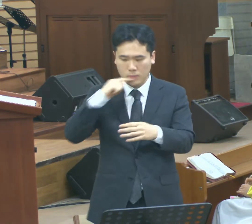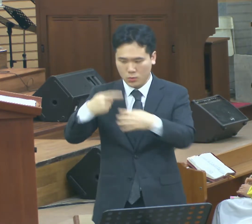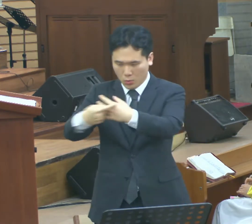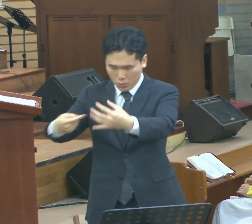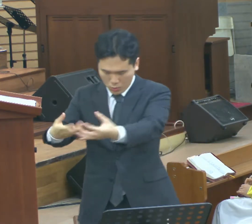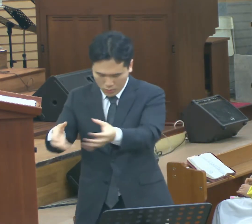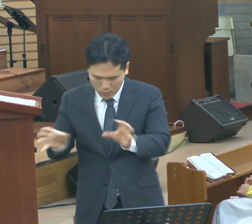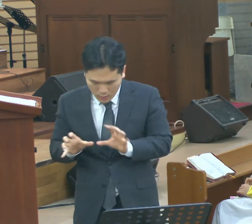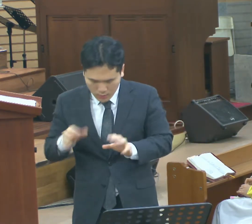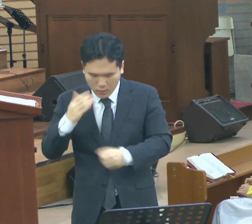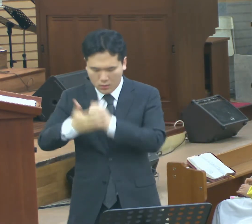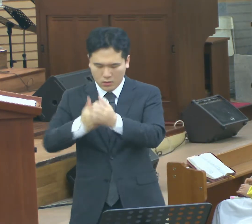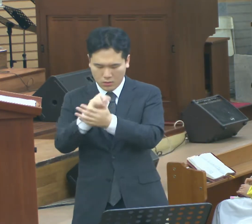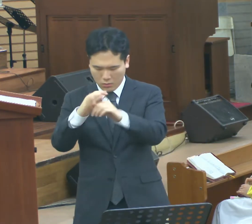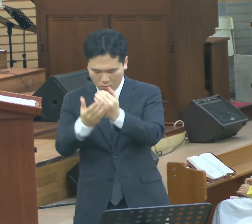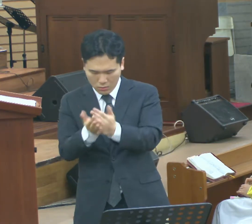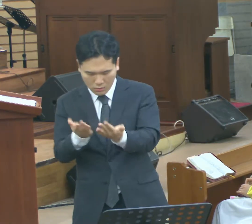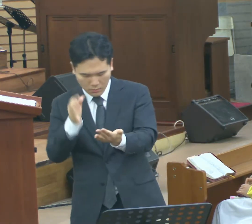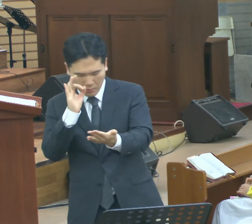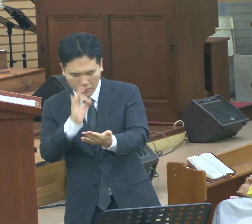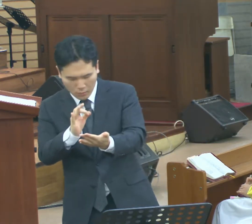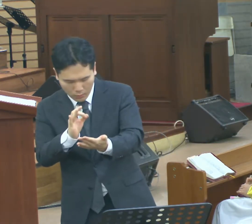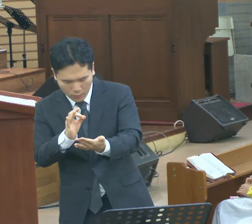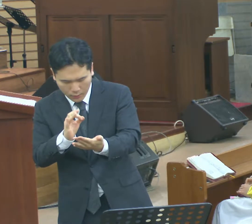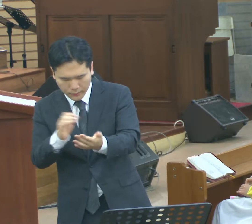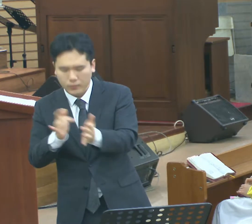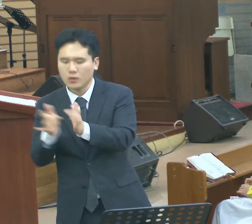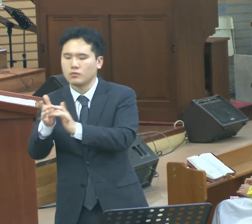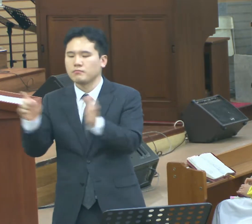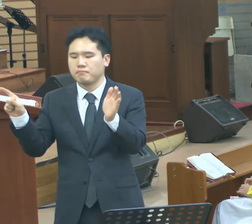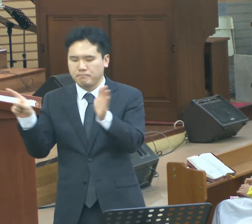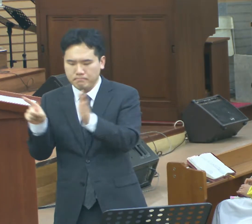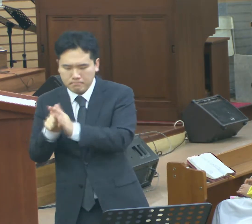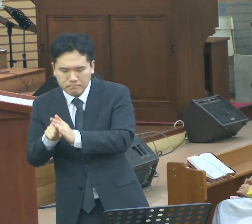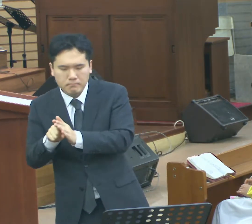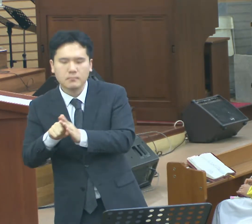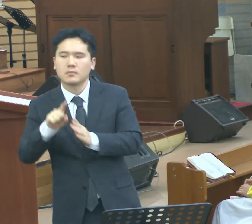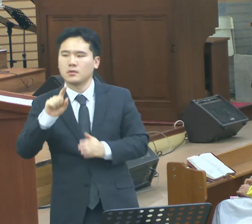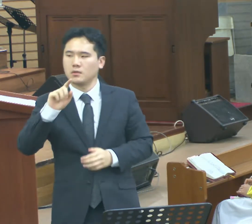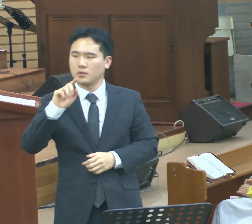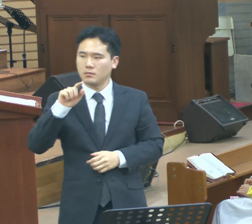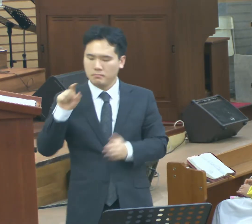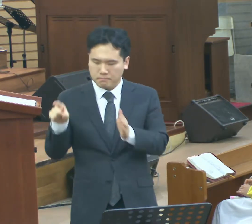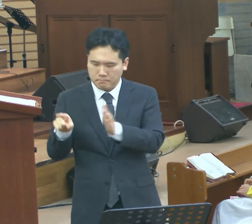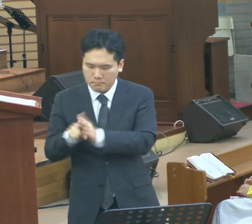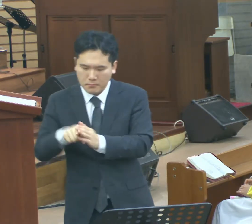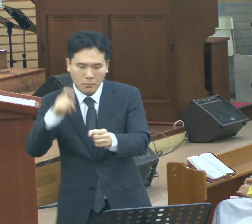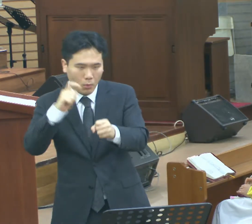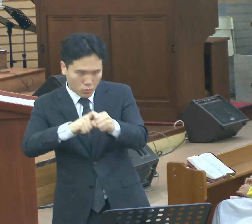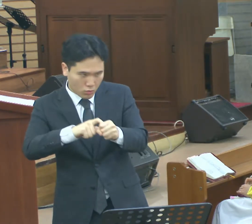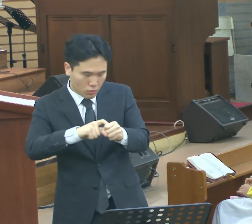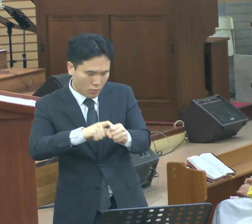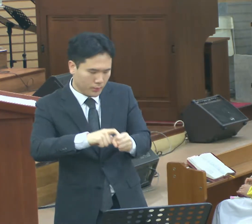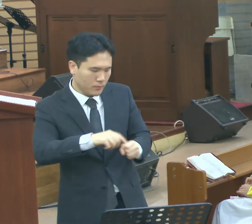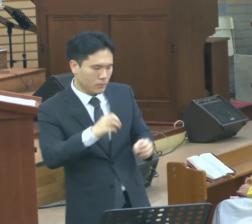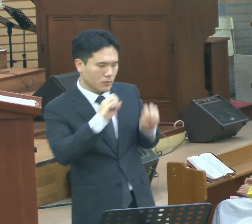성경을 번역해서 그들이 하나님을 온전히 섬기도록 하는 일에 하나님은 오늘도 자기의 일꾼들을 배치시키는